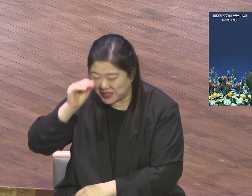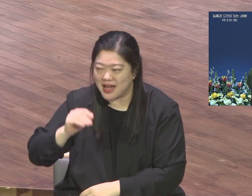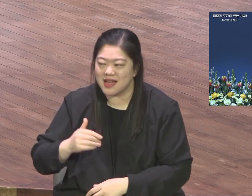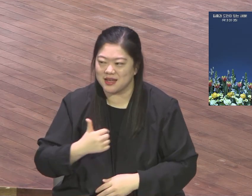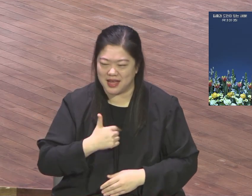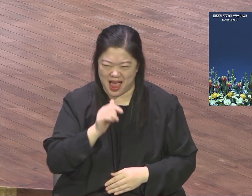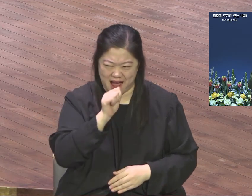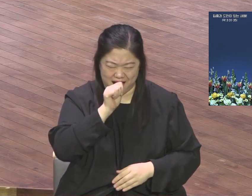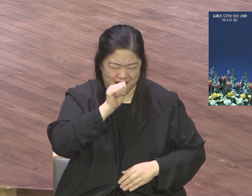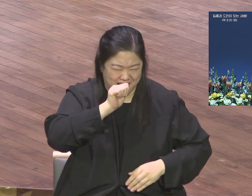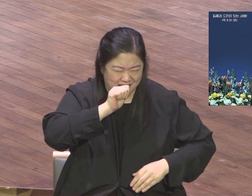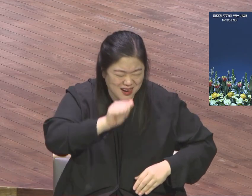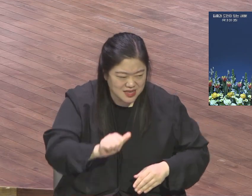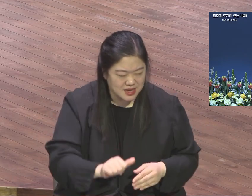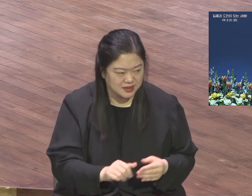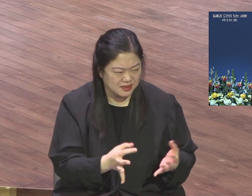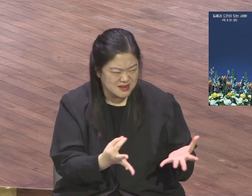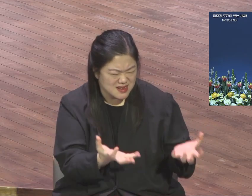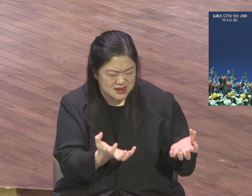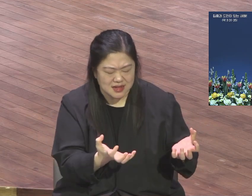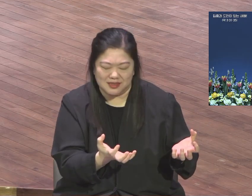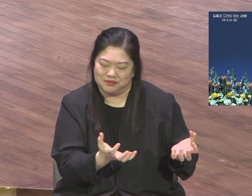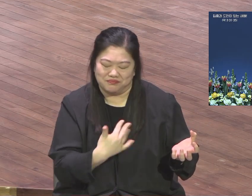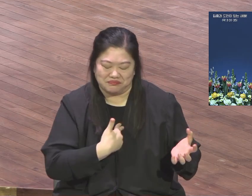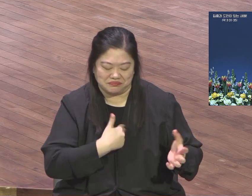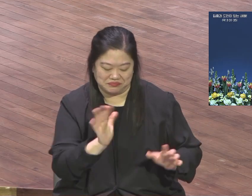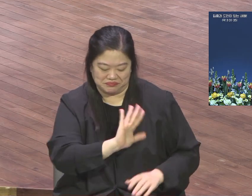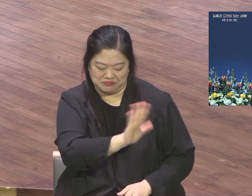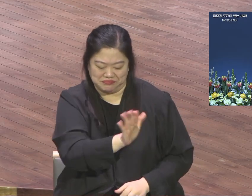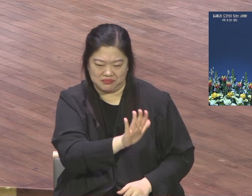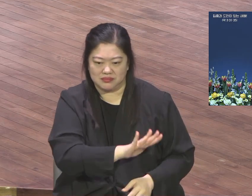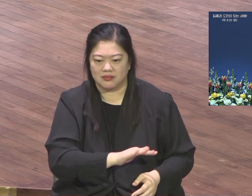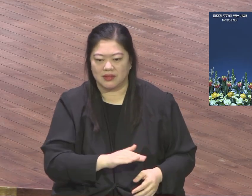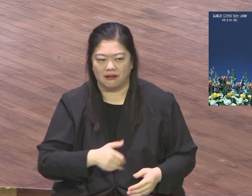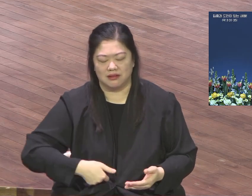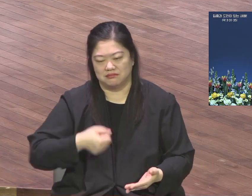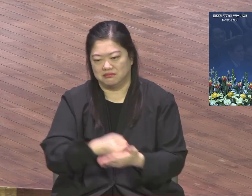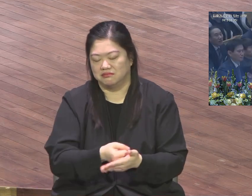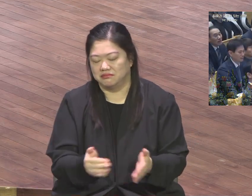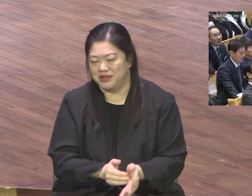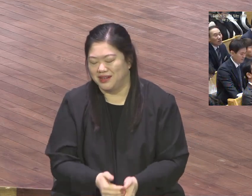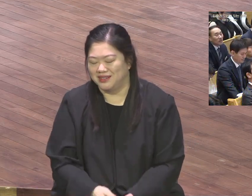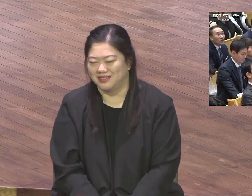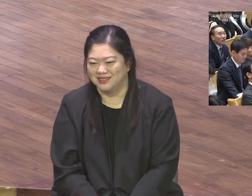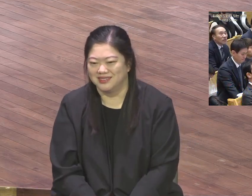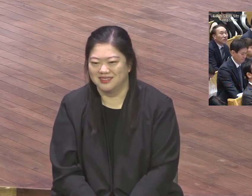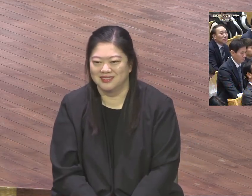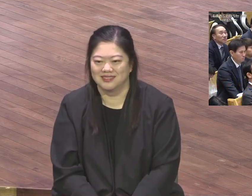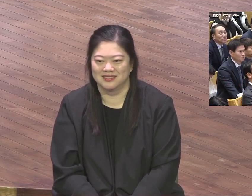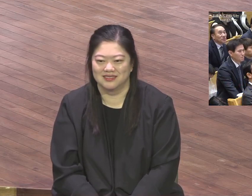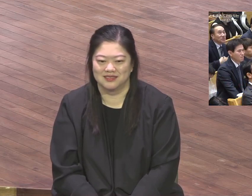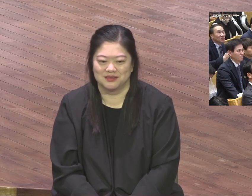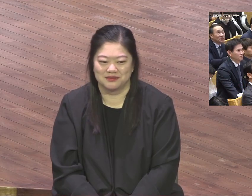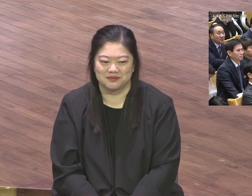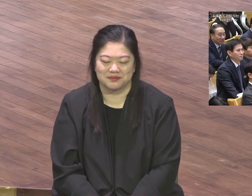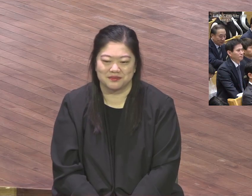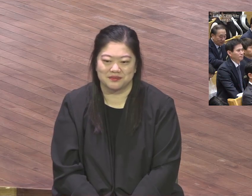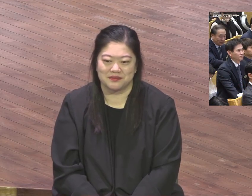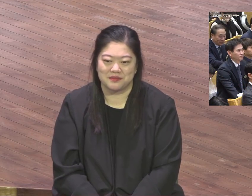사업 직장 학업 각 분야에서 선비수로 서시기를 바랍니다. 하나님께서